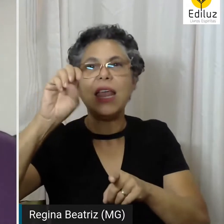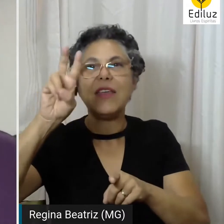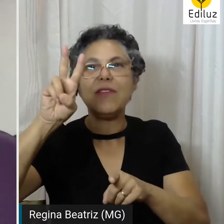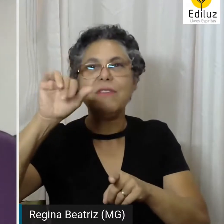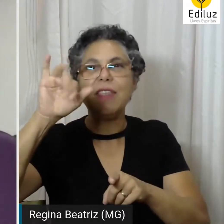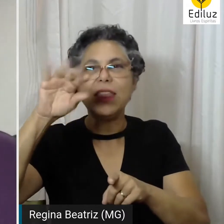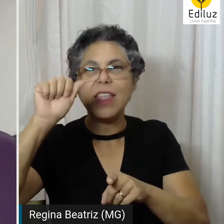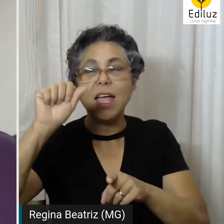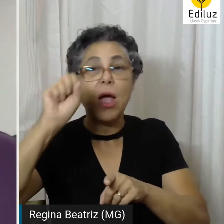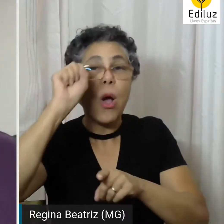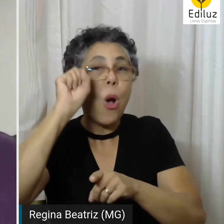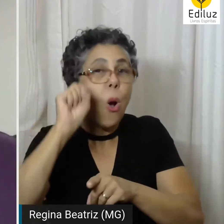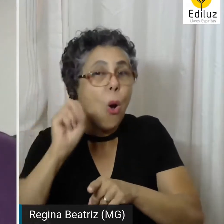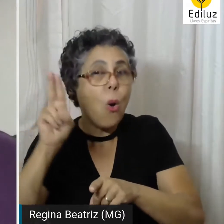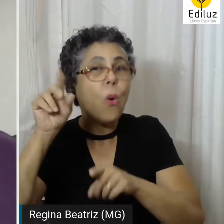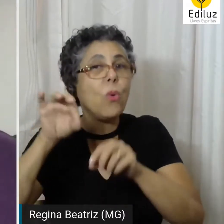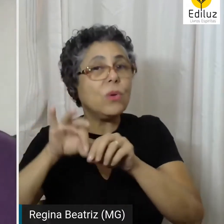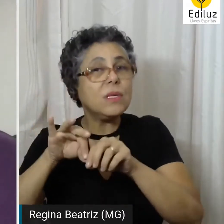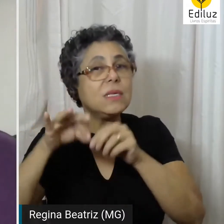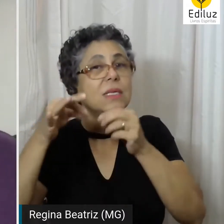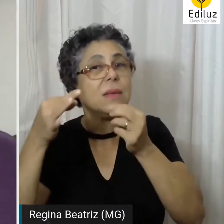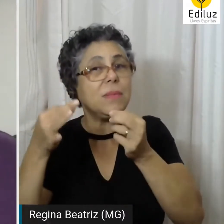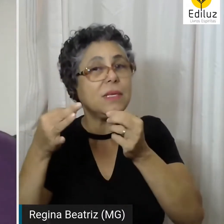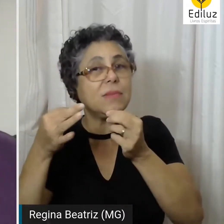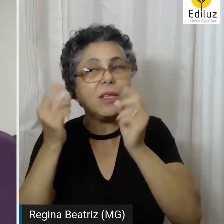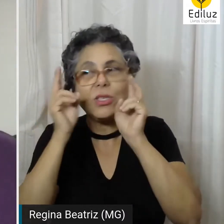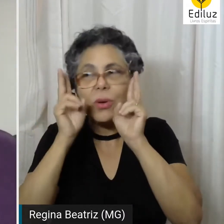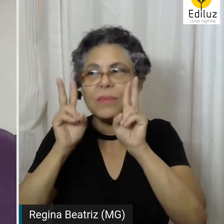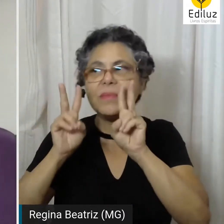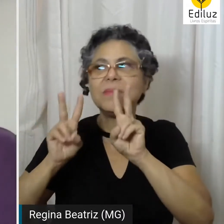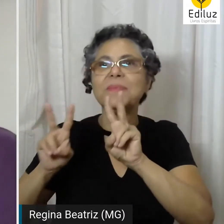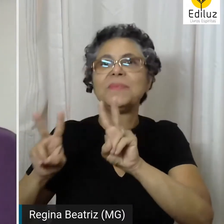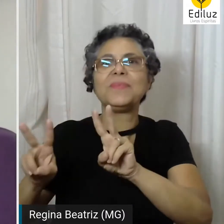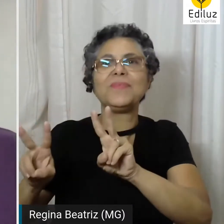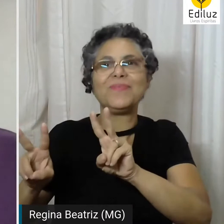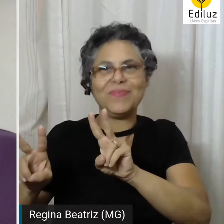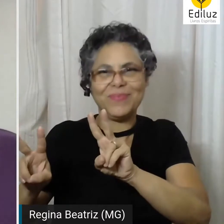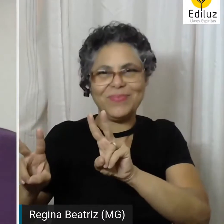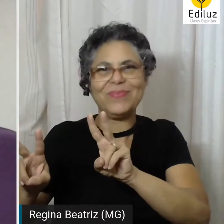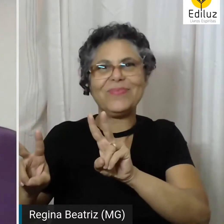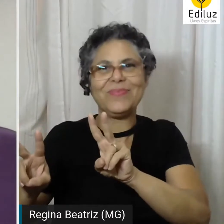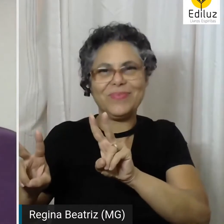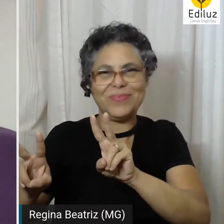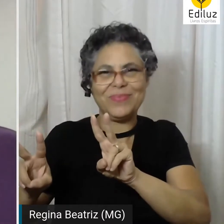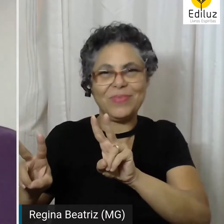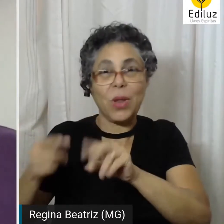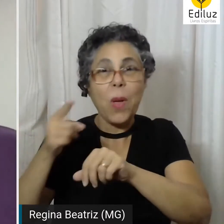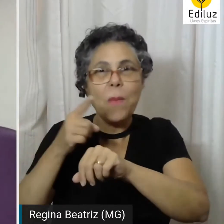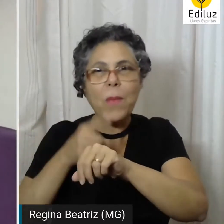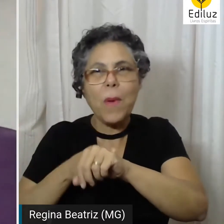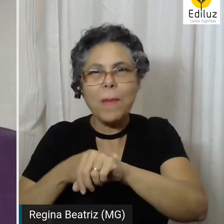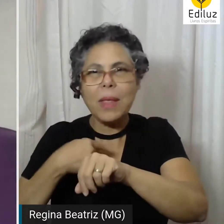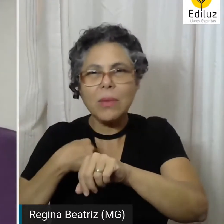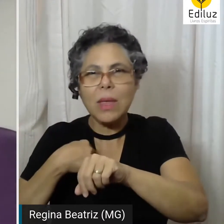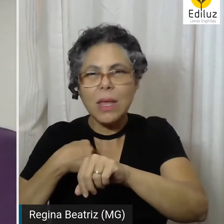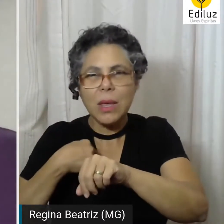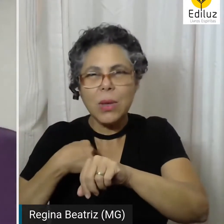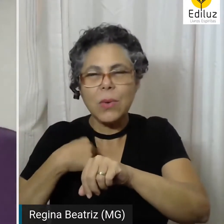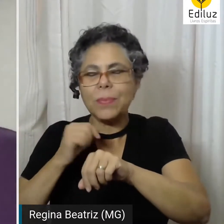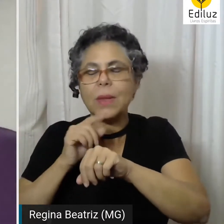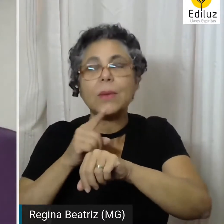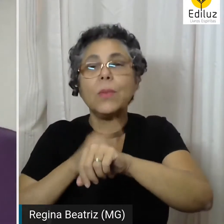ou simplesmente me direciono. No momento em que o